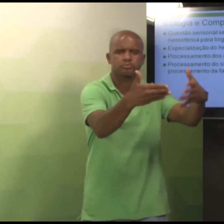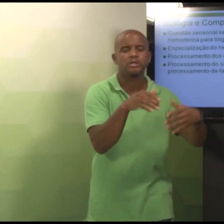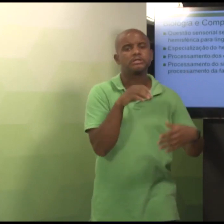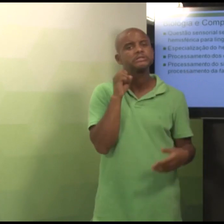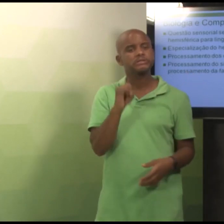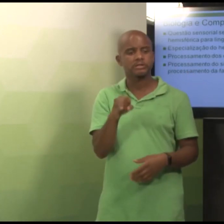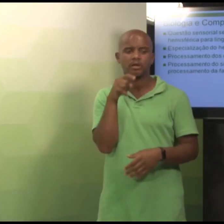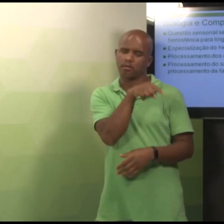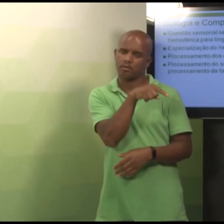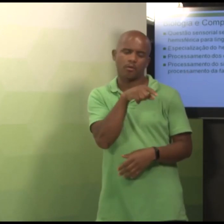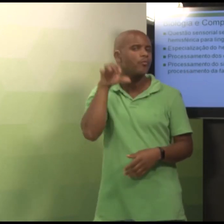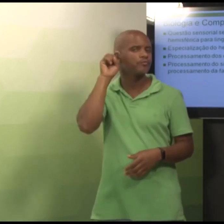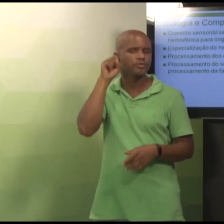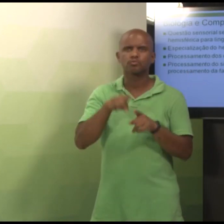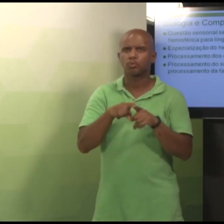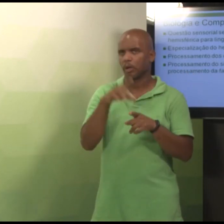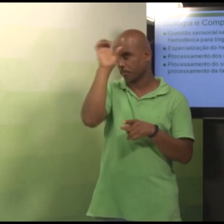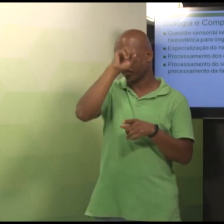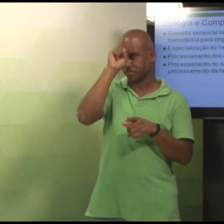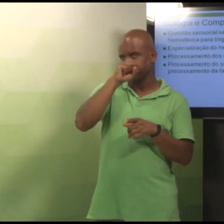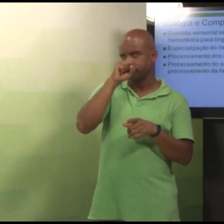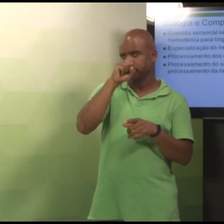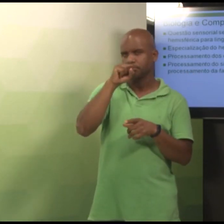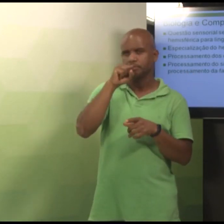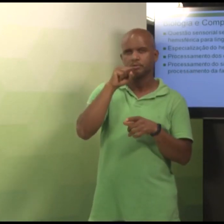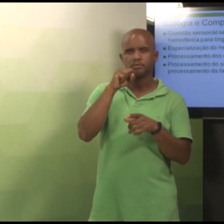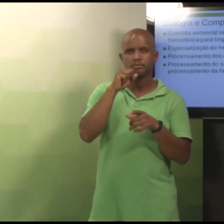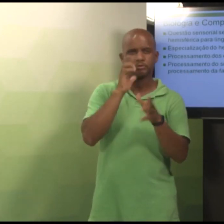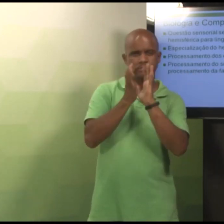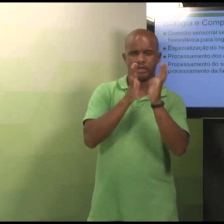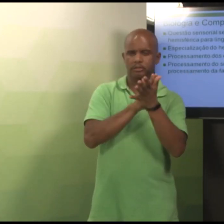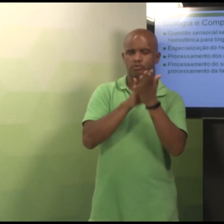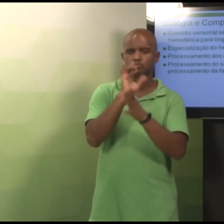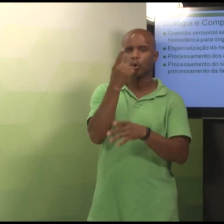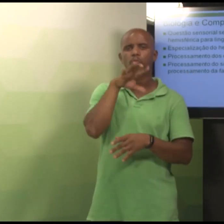desenvolvidas com foco nos ouvintes.